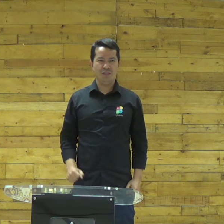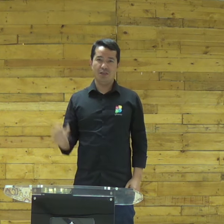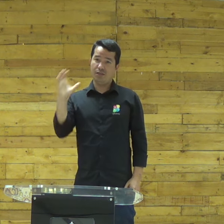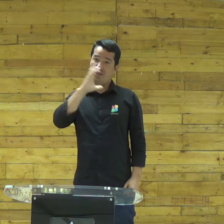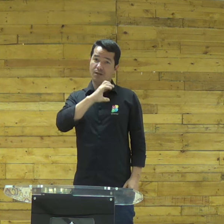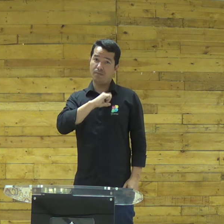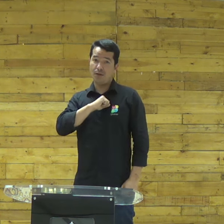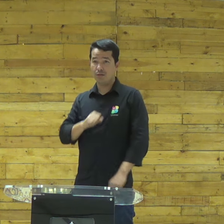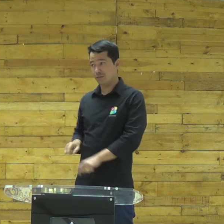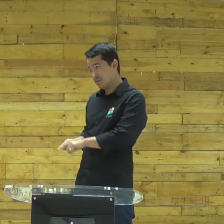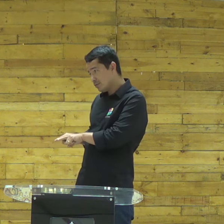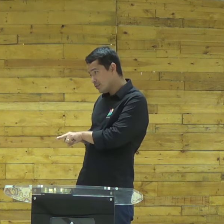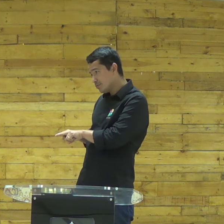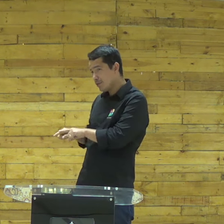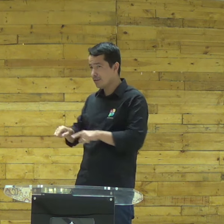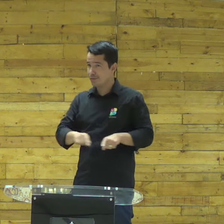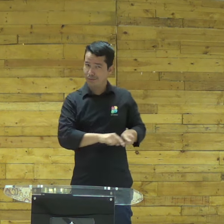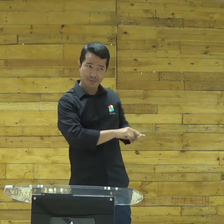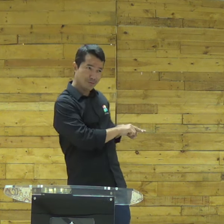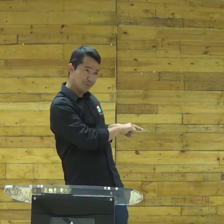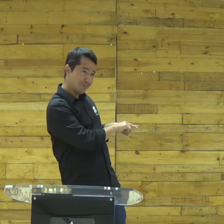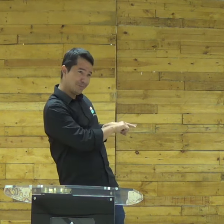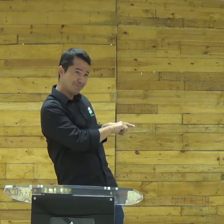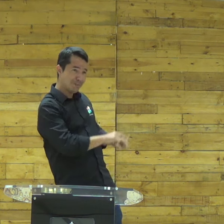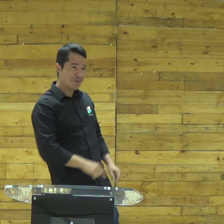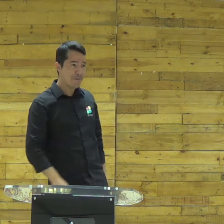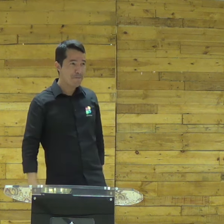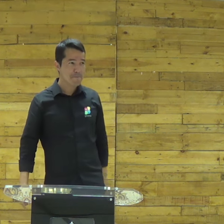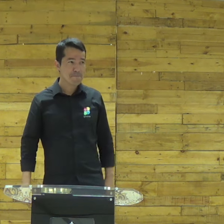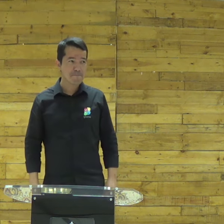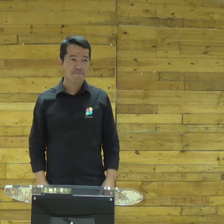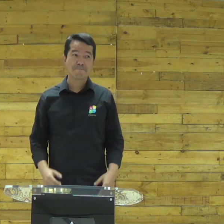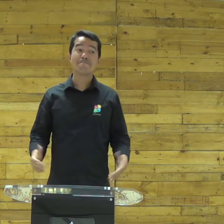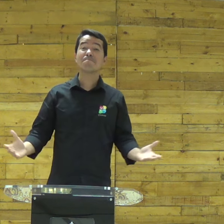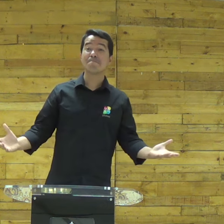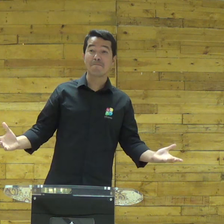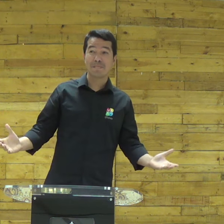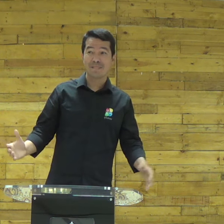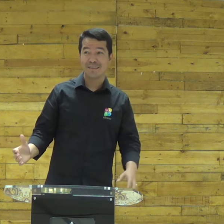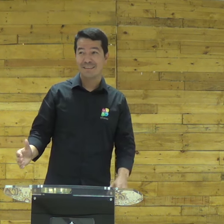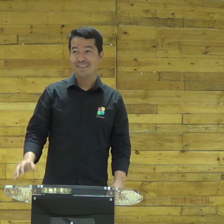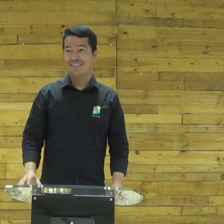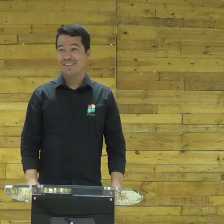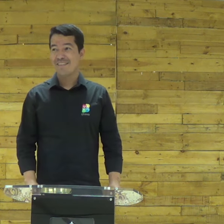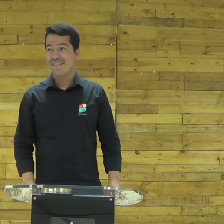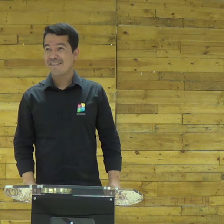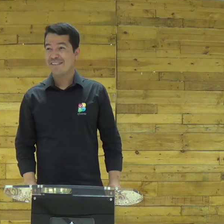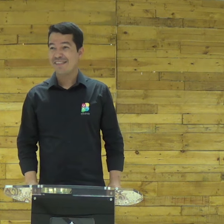eles amar a Deus e amar as pessoas e